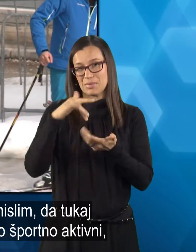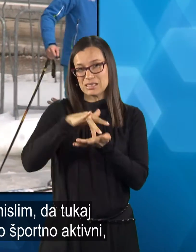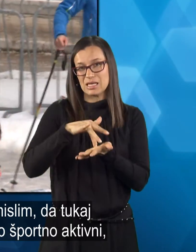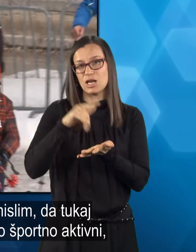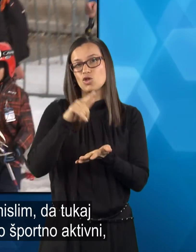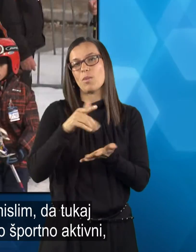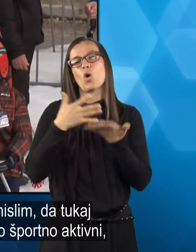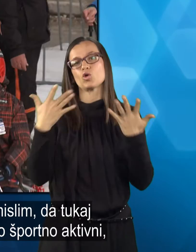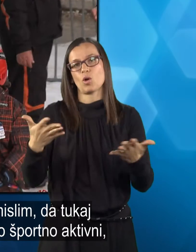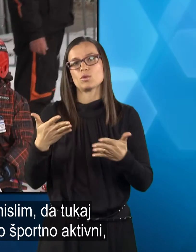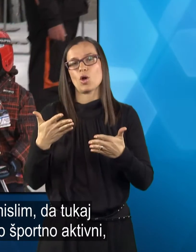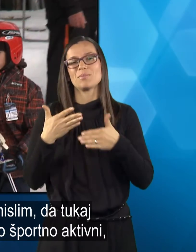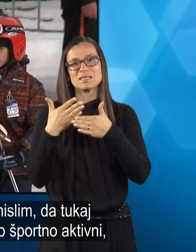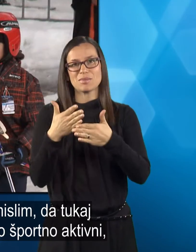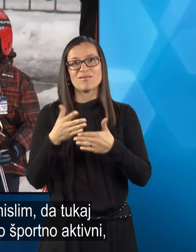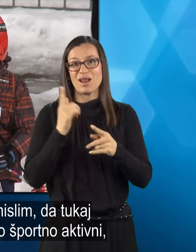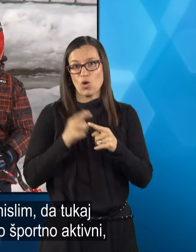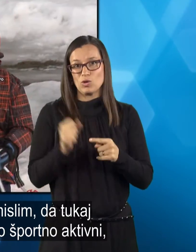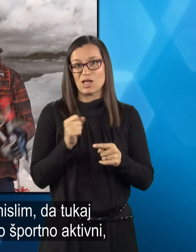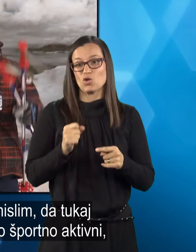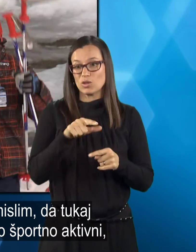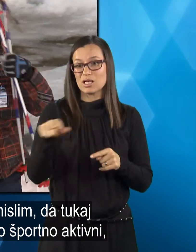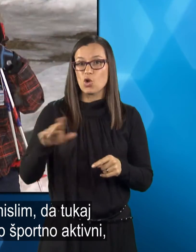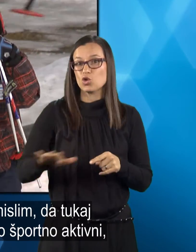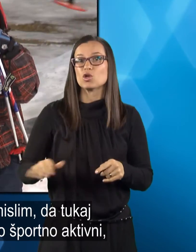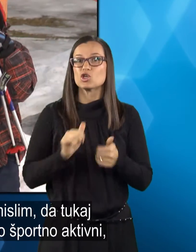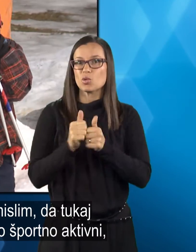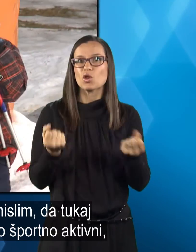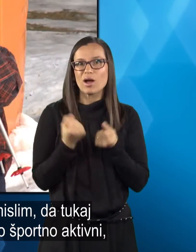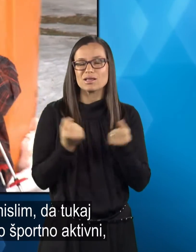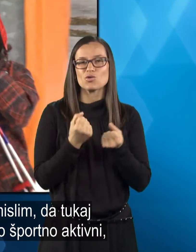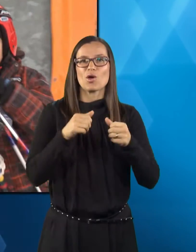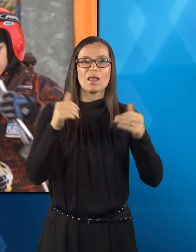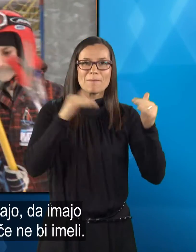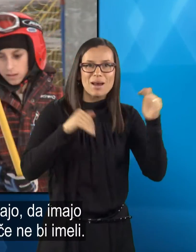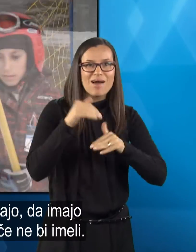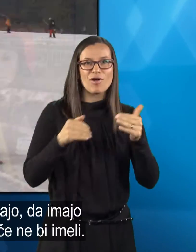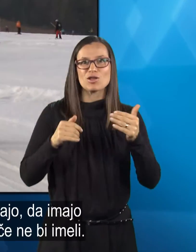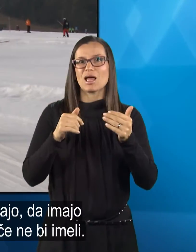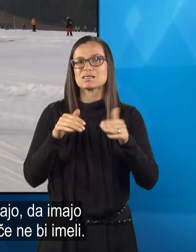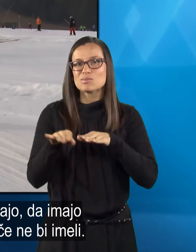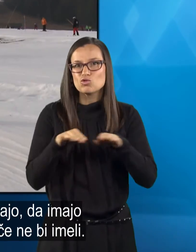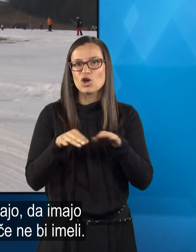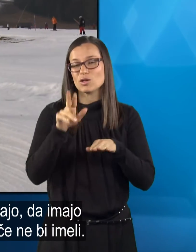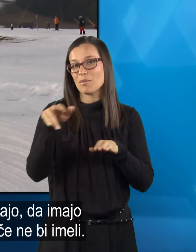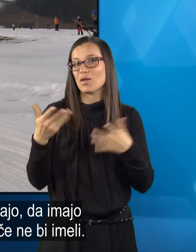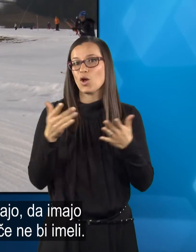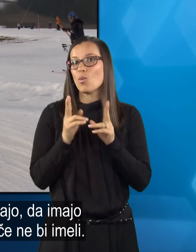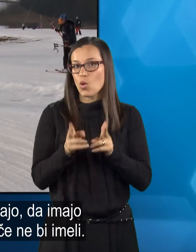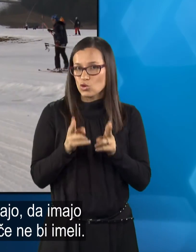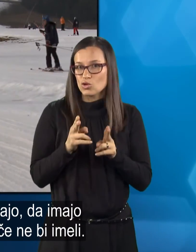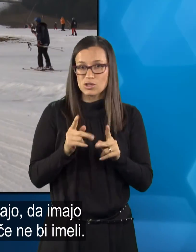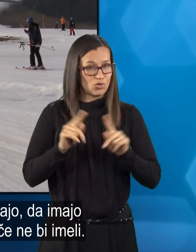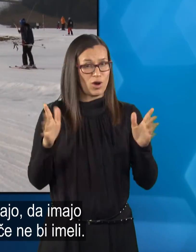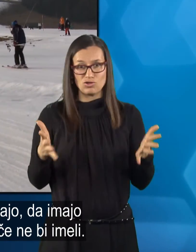ogromen prispeva ravno zato, da so športno aktivni, da plavajo, da smučajo, da imajo neko možnost, ki mogoče